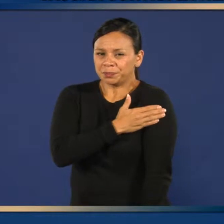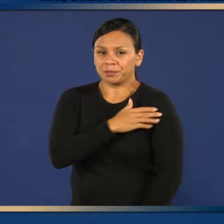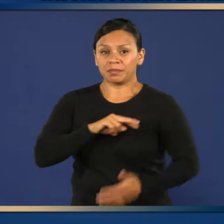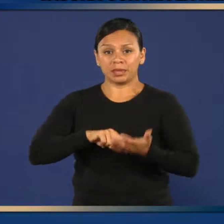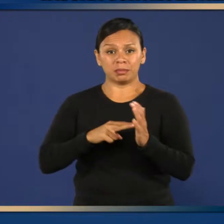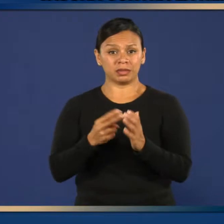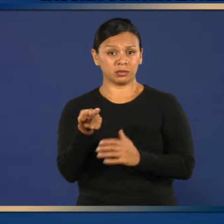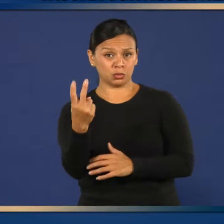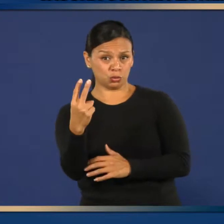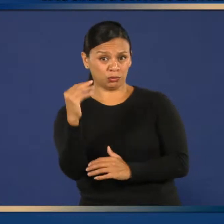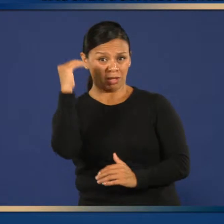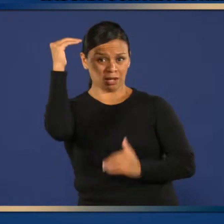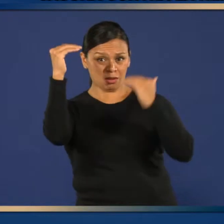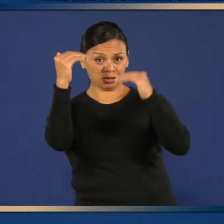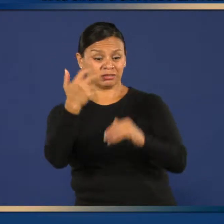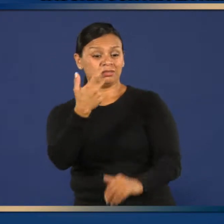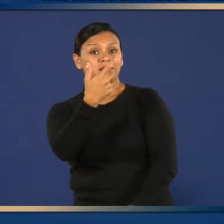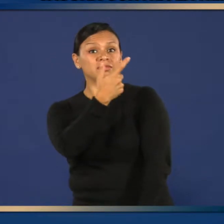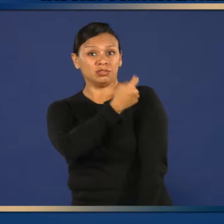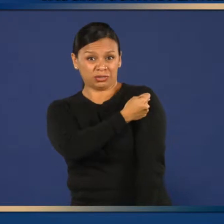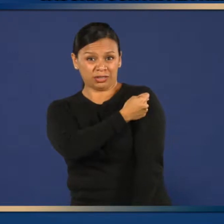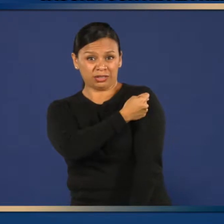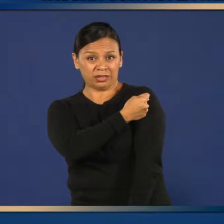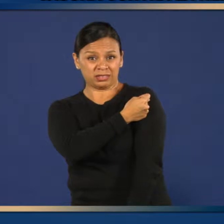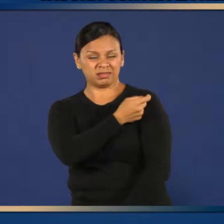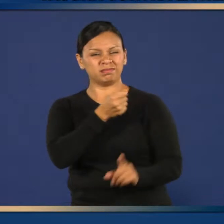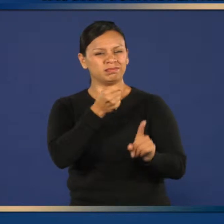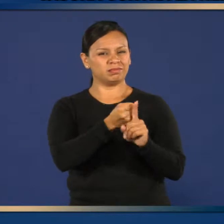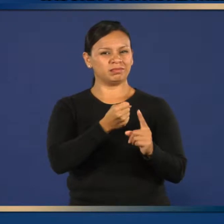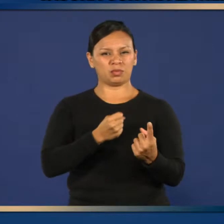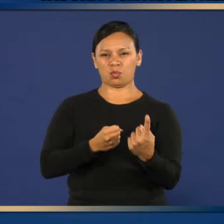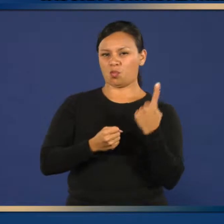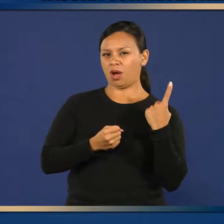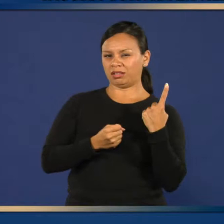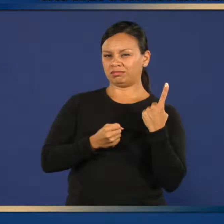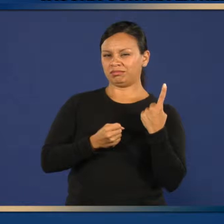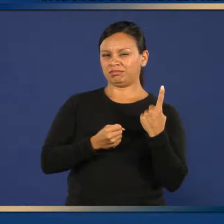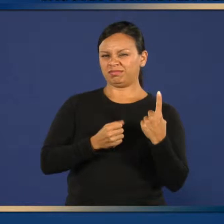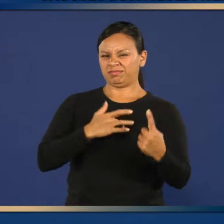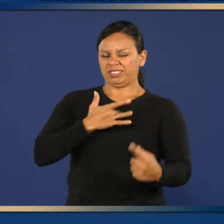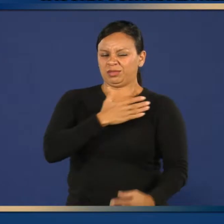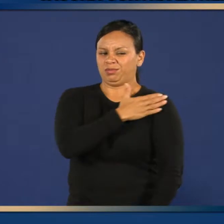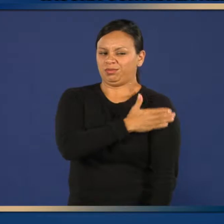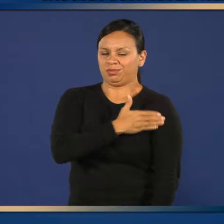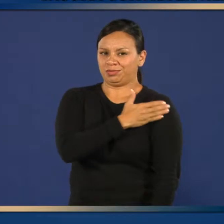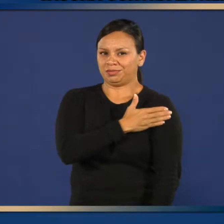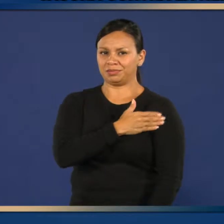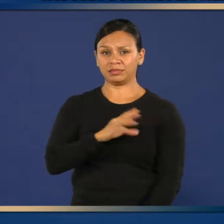uno de cada dos adultos y hasta uno de cada seis niños